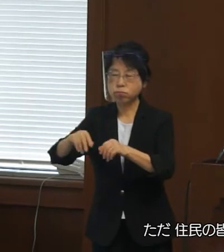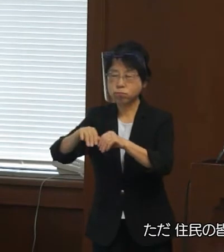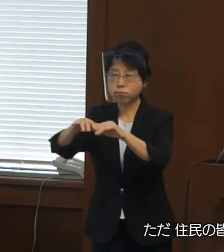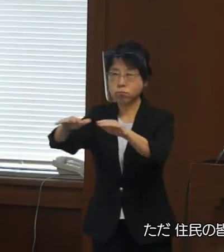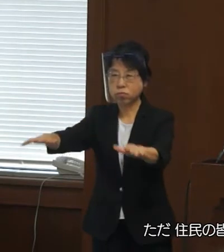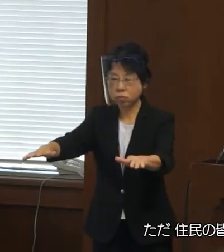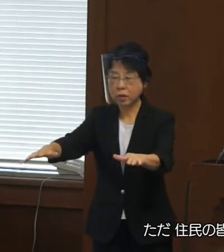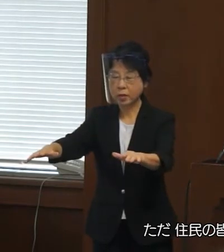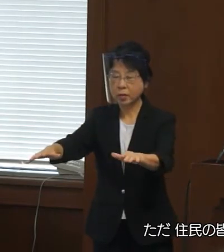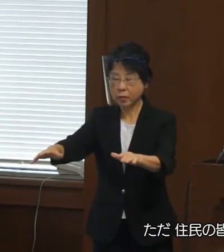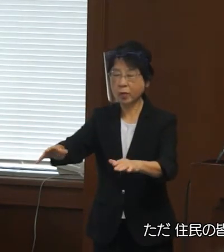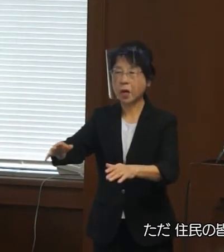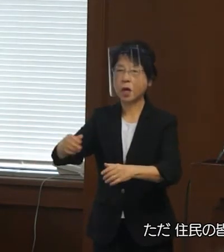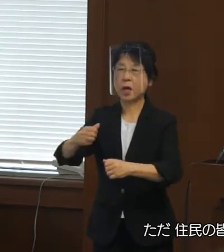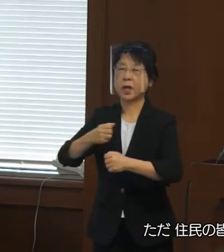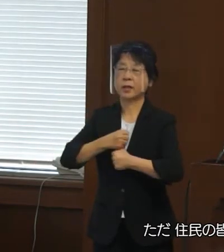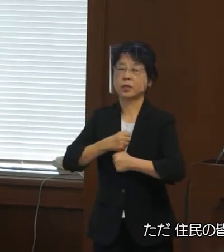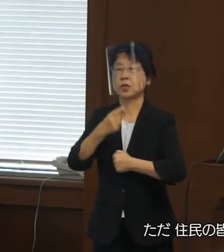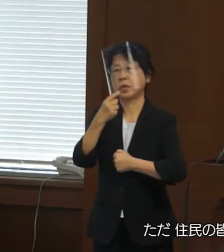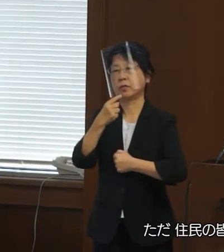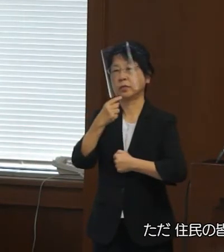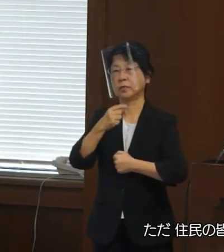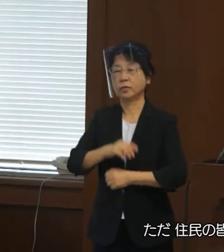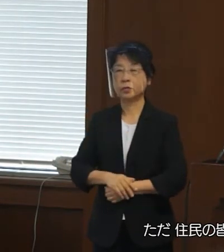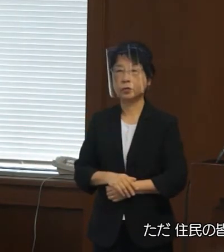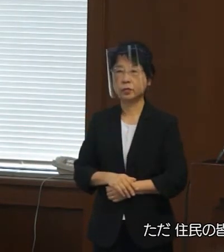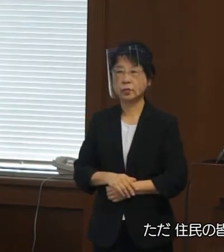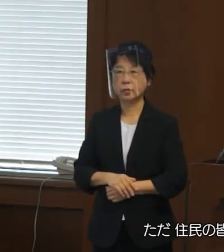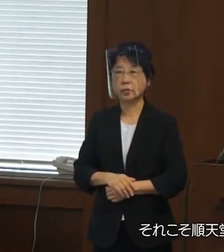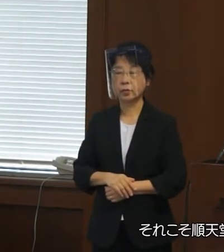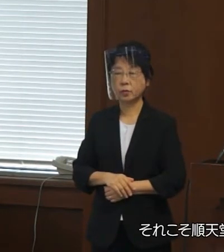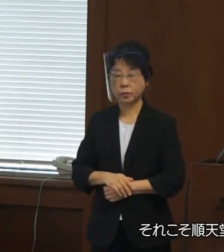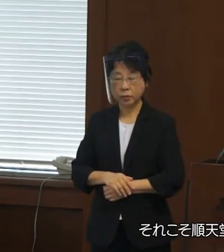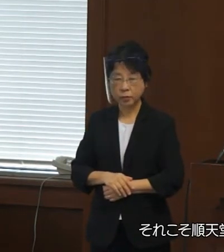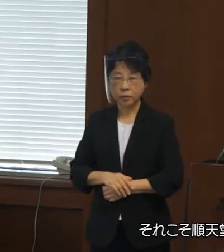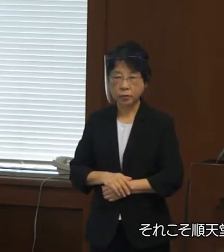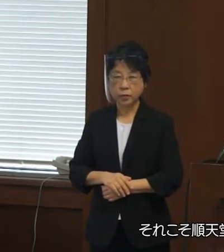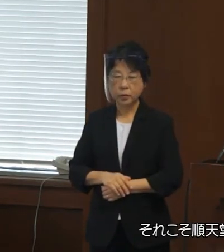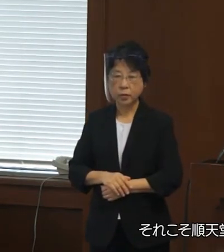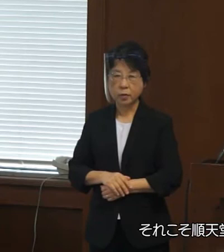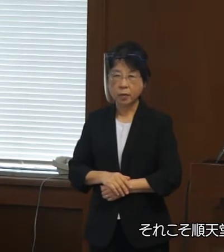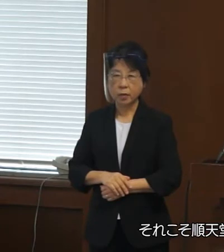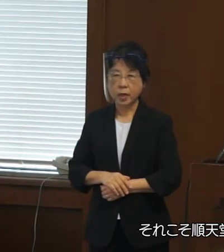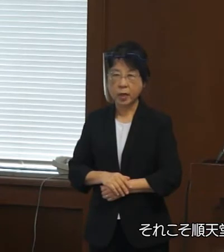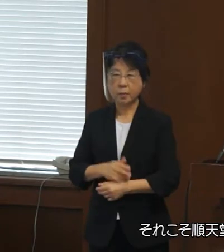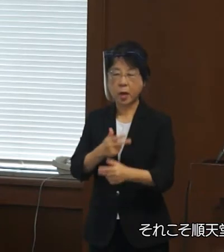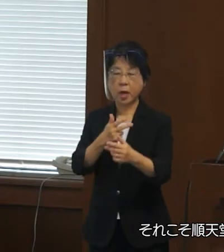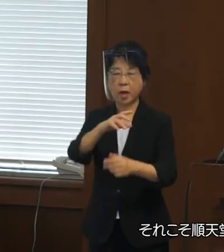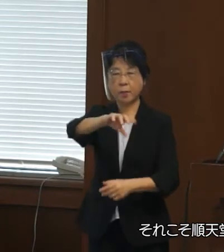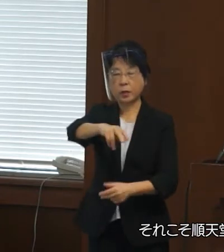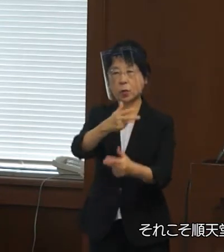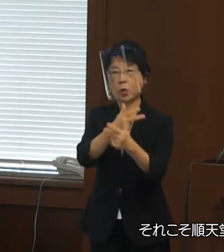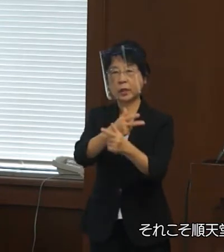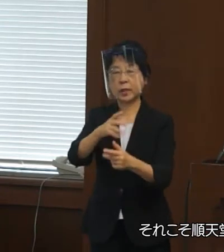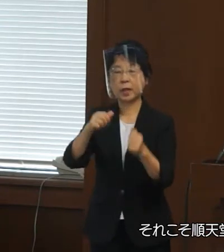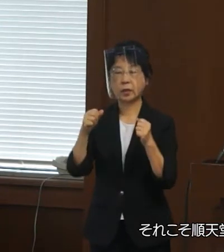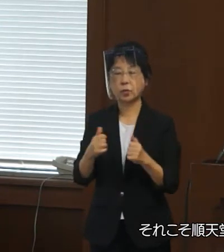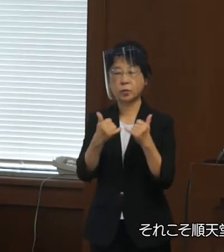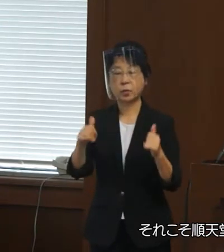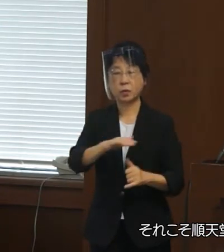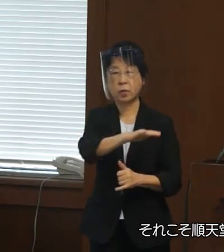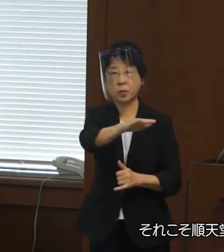ただあの住民の皆さん方からすると、それこそ順天堂病院の周りだとか、